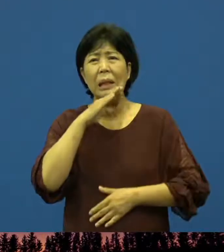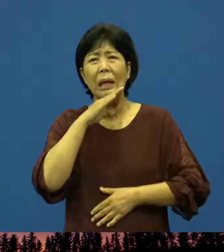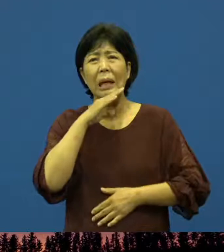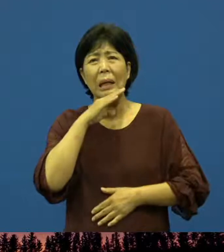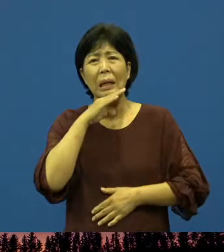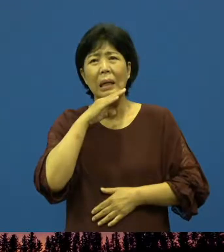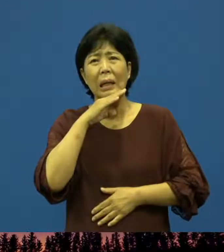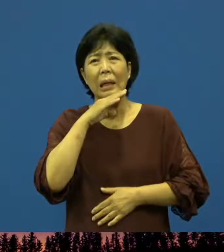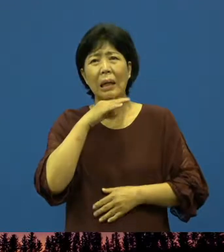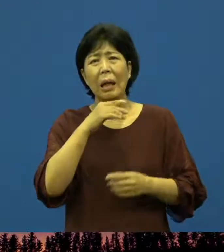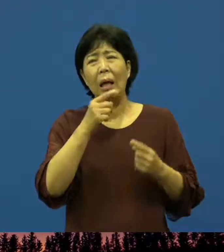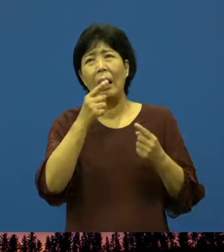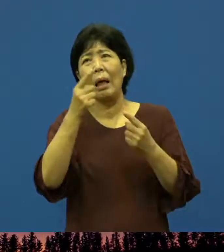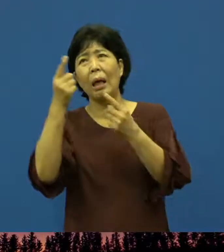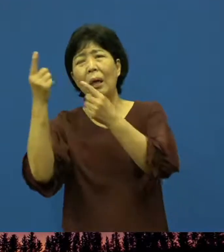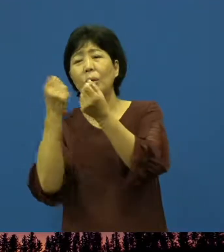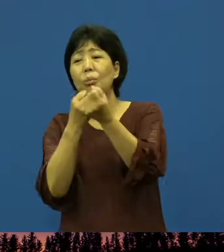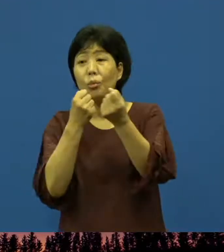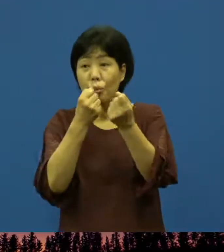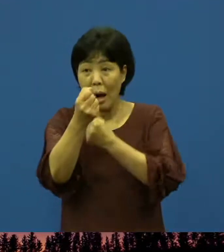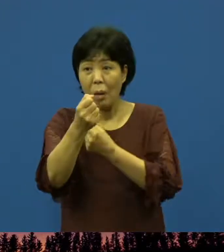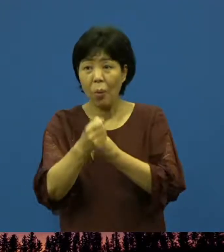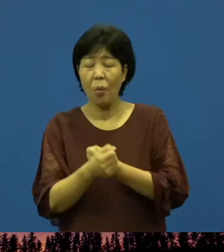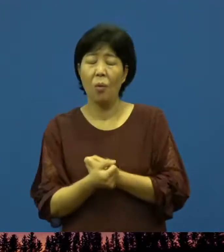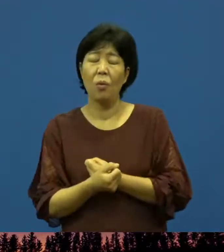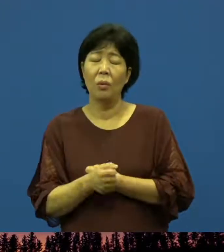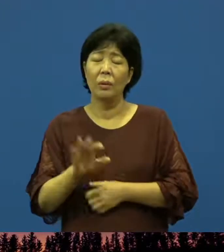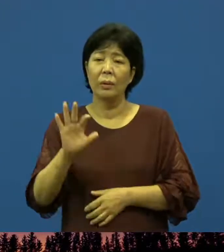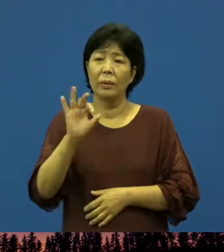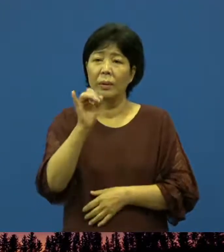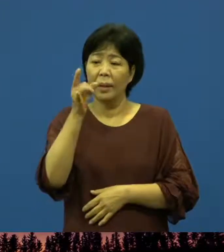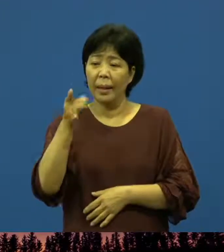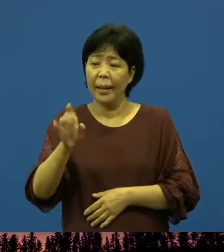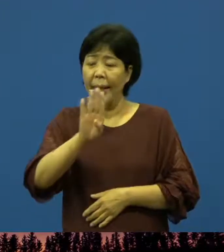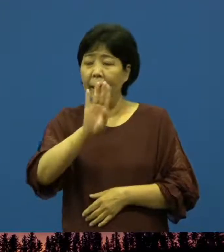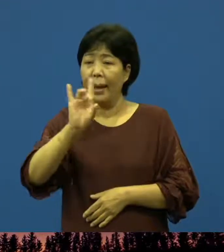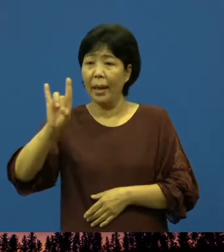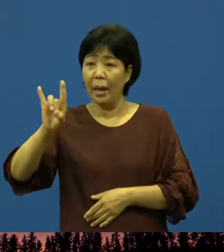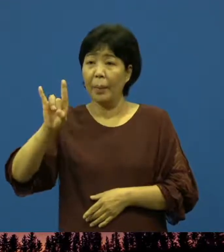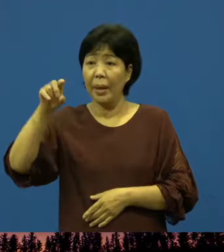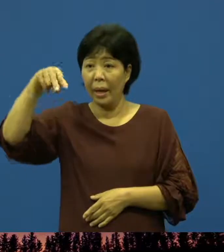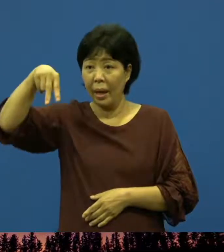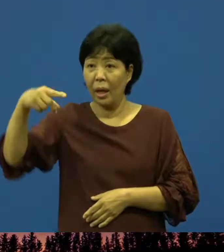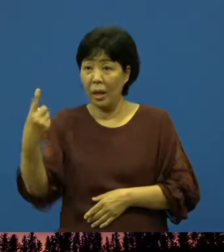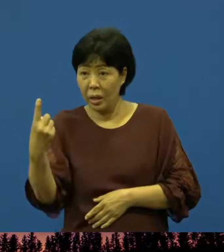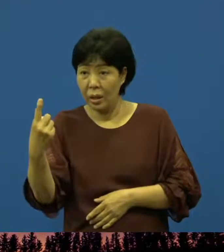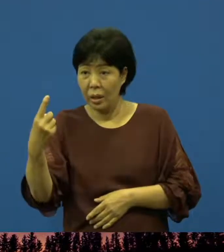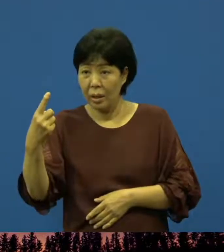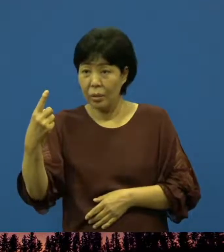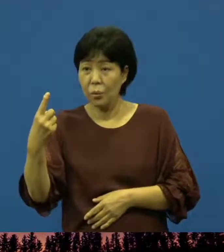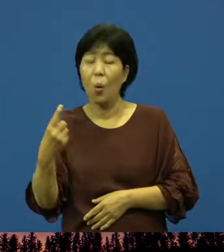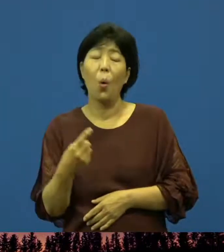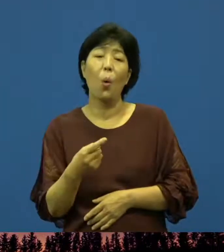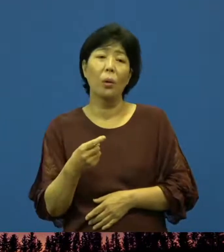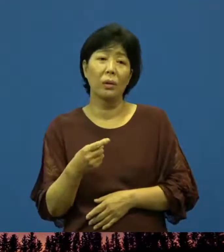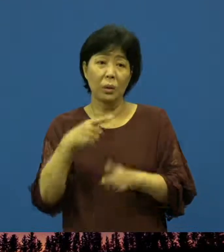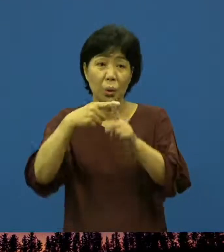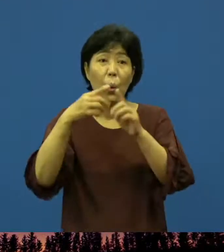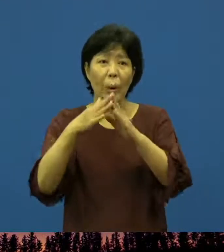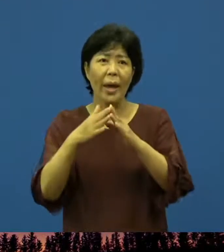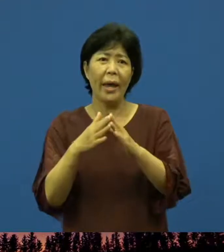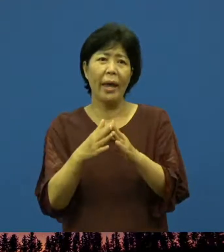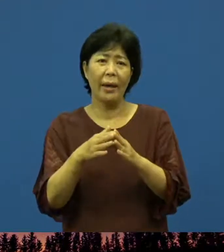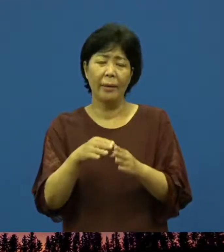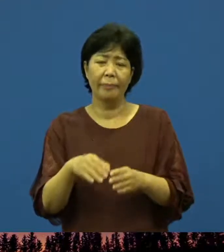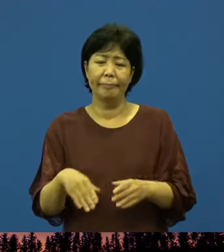교회를 목회할 때입니다. 그때 이제 에베소 교회를 목회를 하는데 예수님이